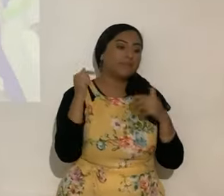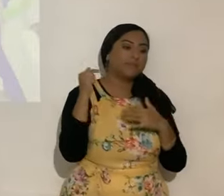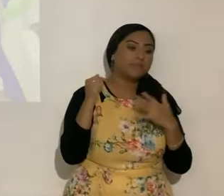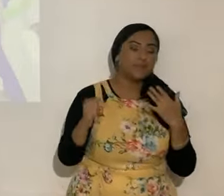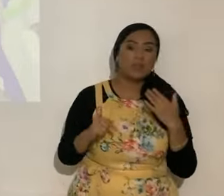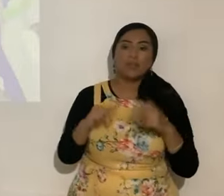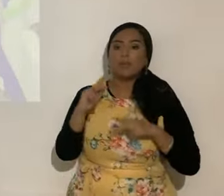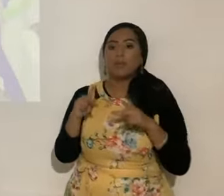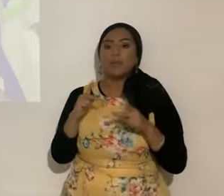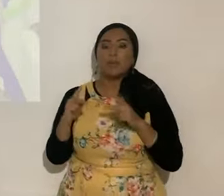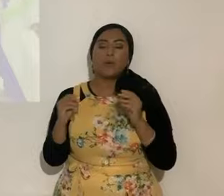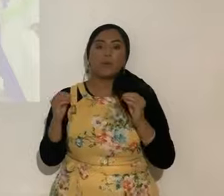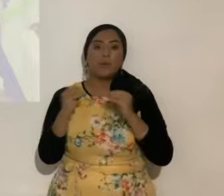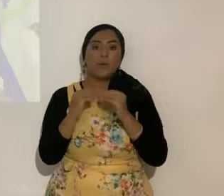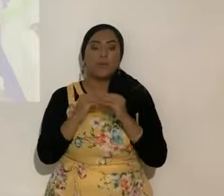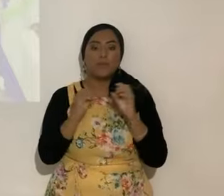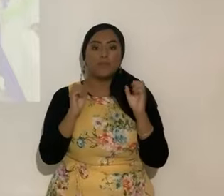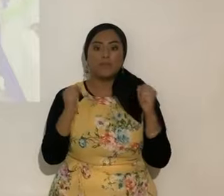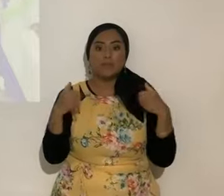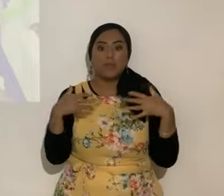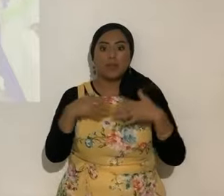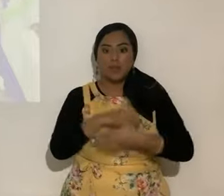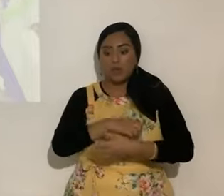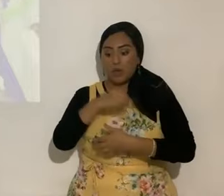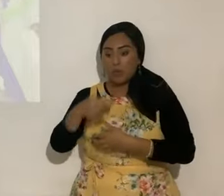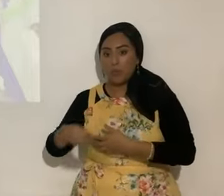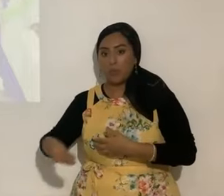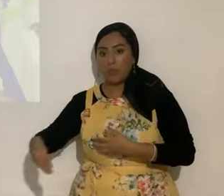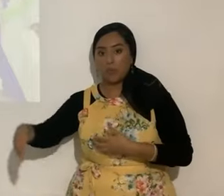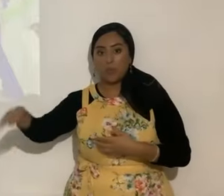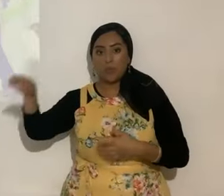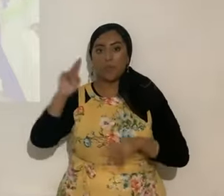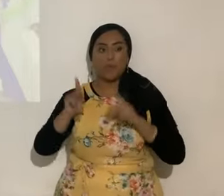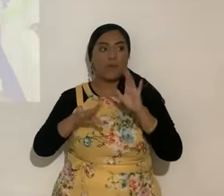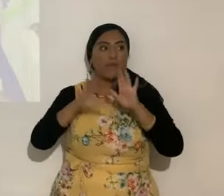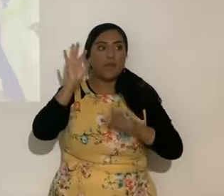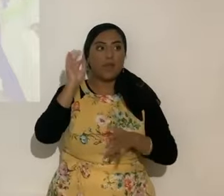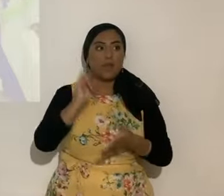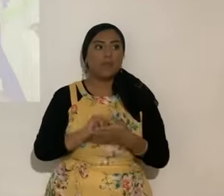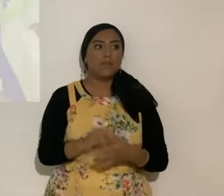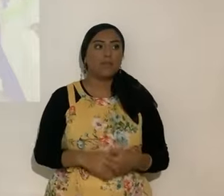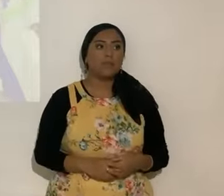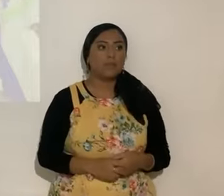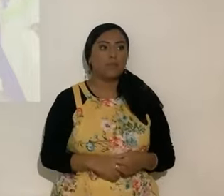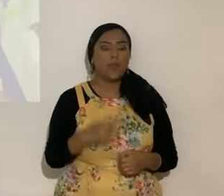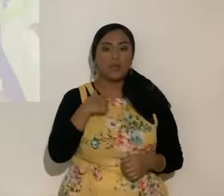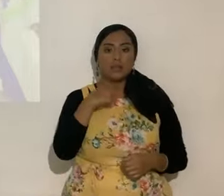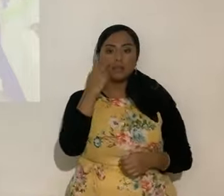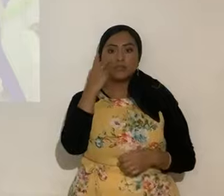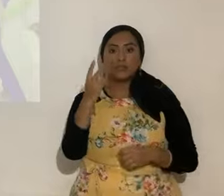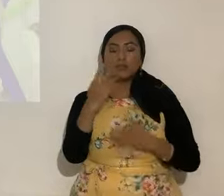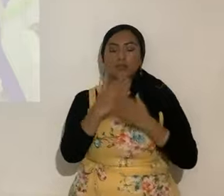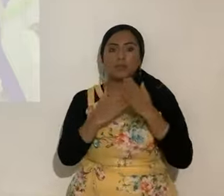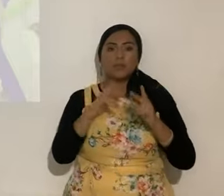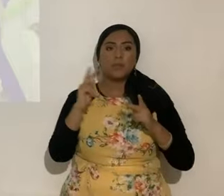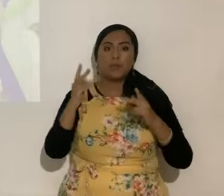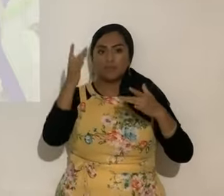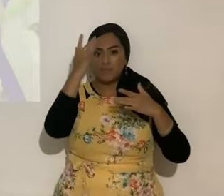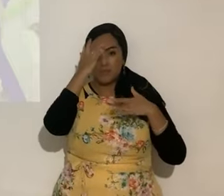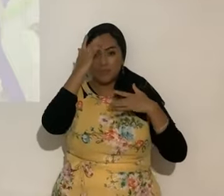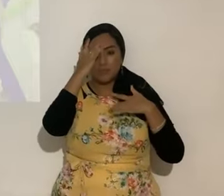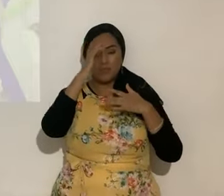gente toma más semillas de terror y las va sembrando en su camino. Y eso se va encontrando. Y veo personas enfermas de todo